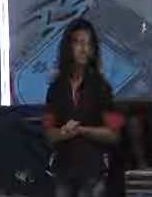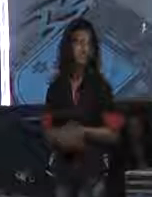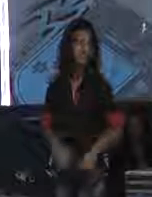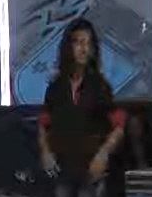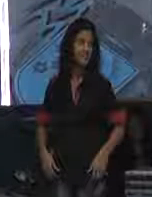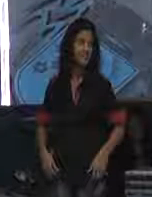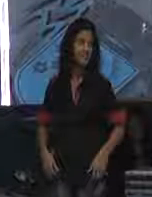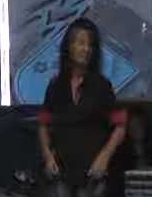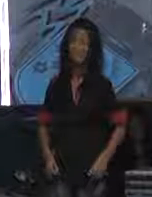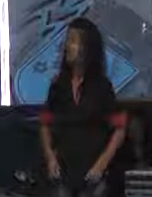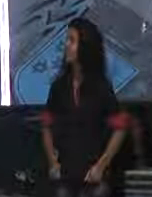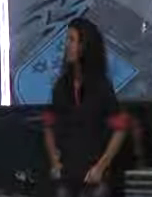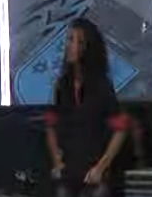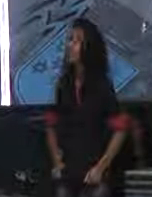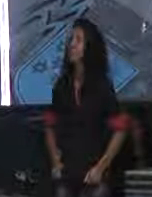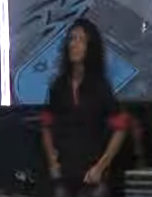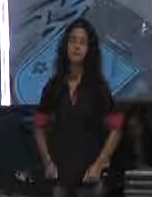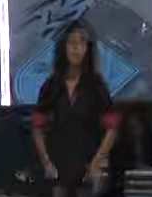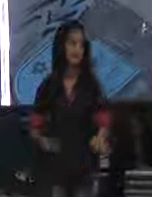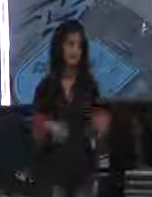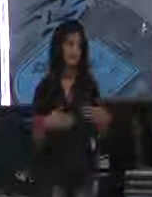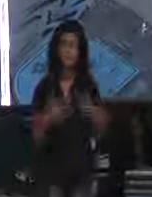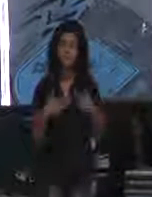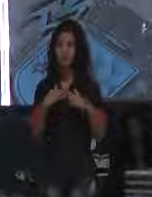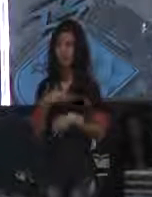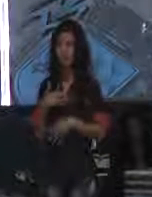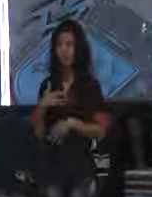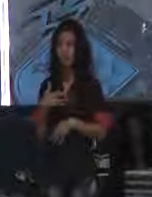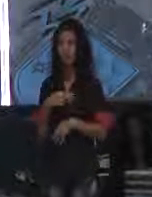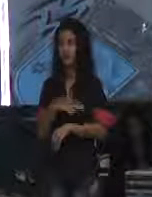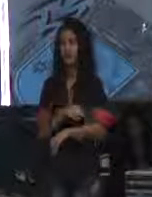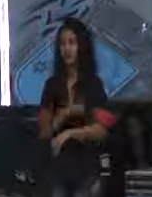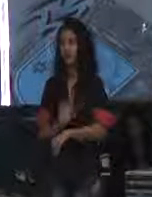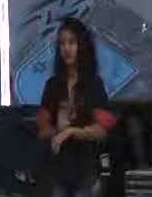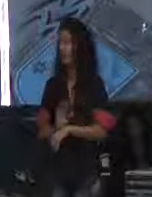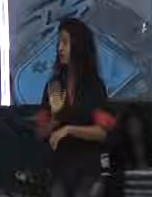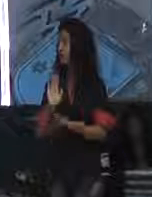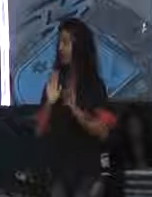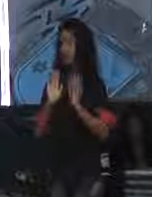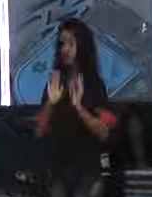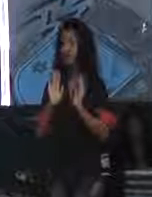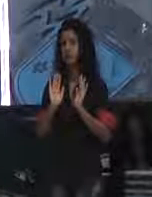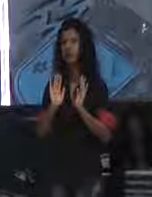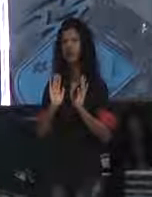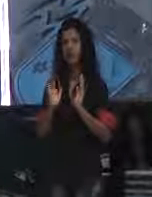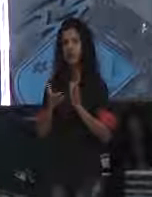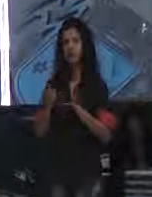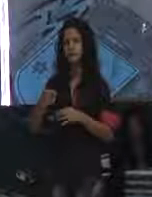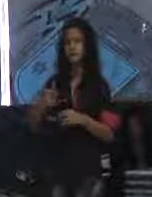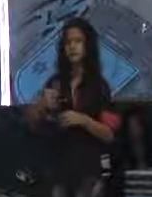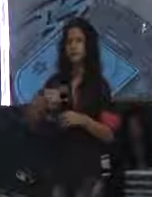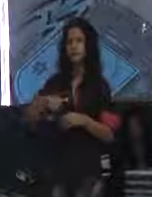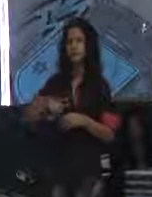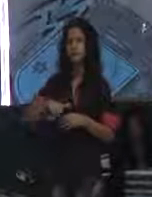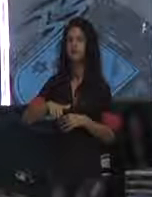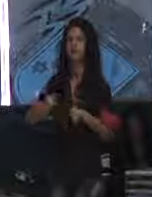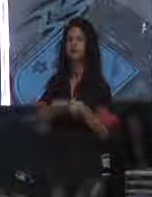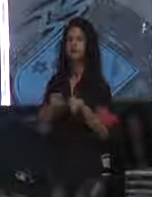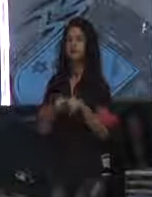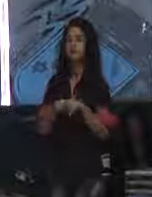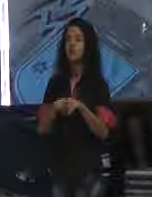Então, em relação aos postos, Nelson Costa retomou as obras. Retomou já. Nelson Costa retomou, Sara está para retornar até o final